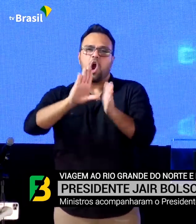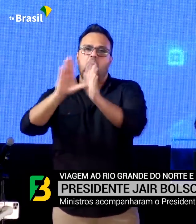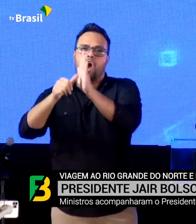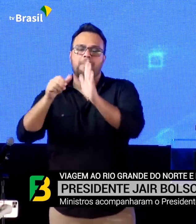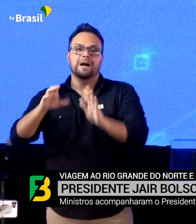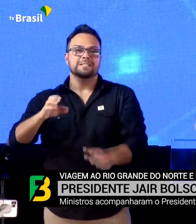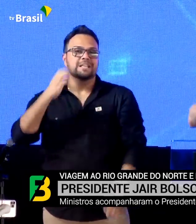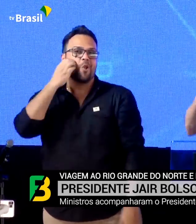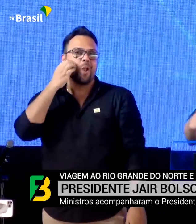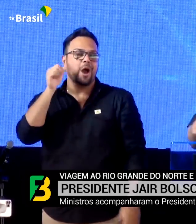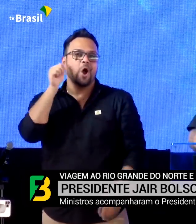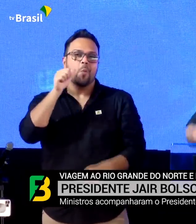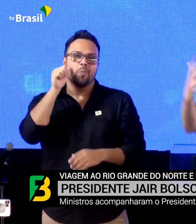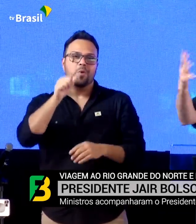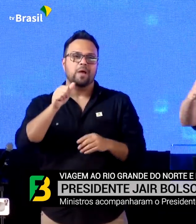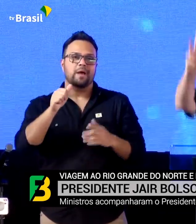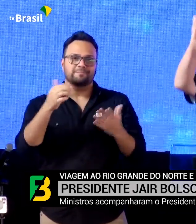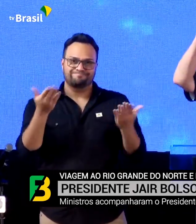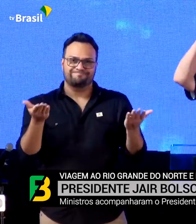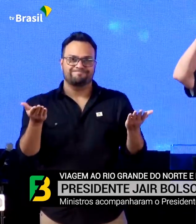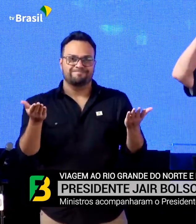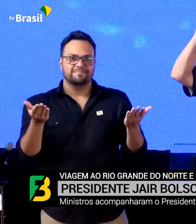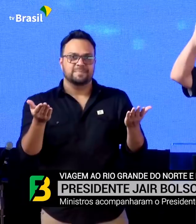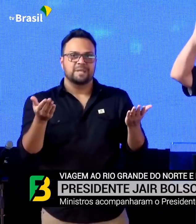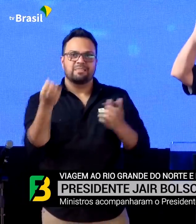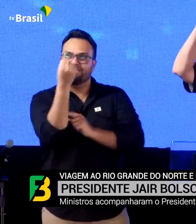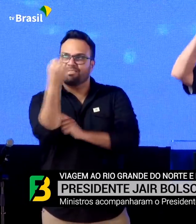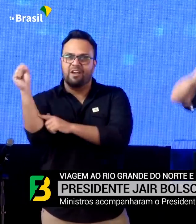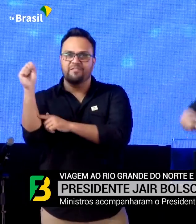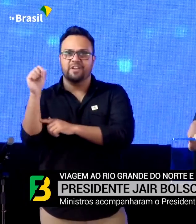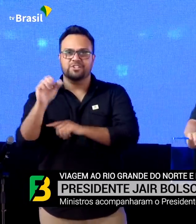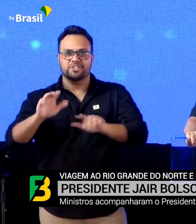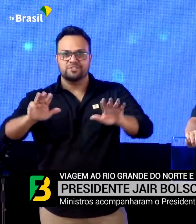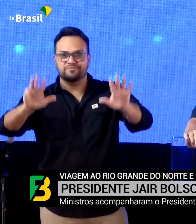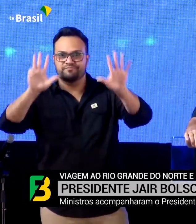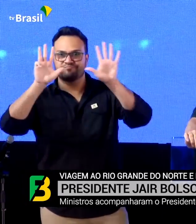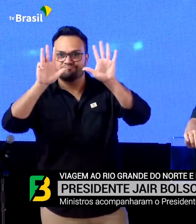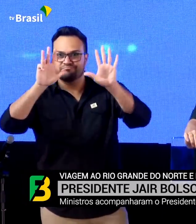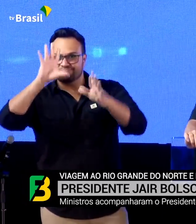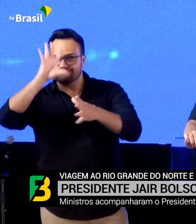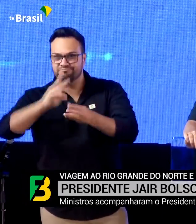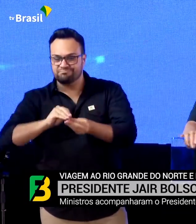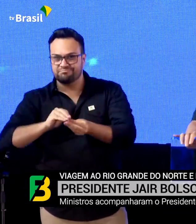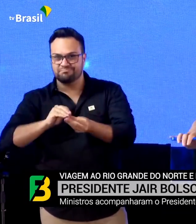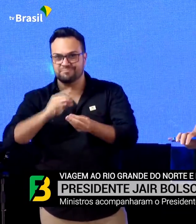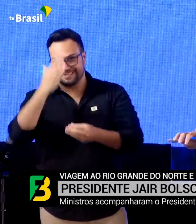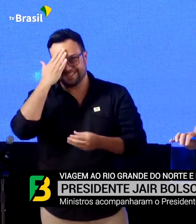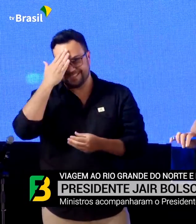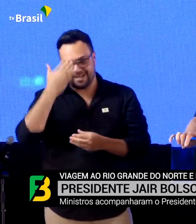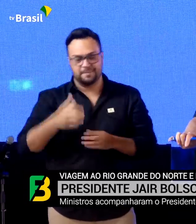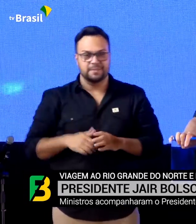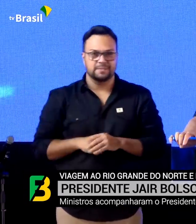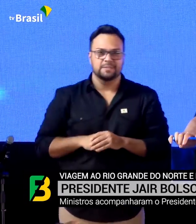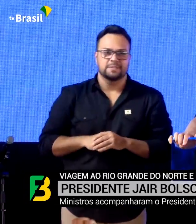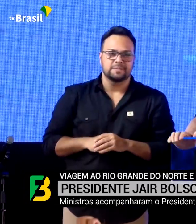de mulher, que seja defendido por aquele bandido maior que não tem um dedo na mão.